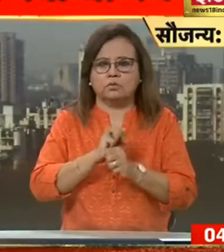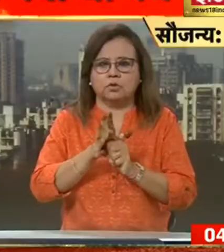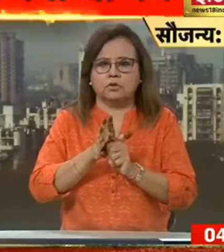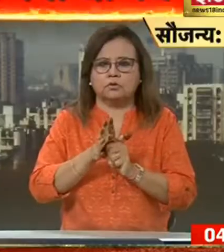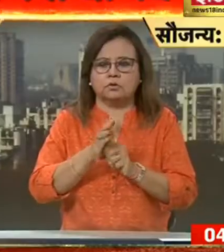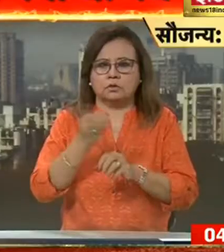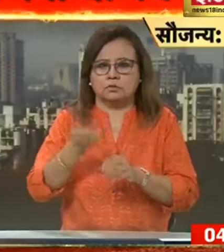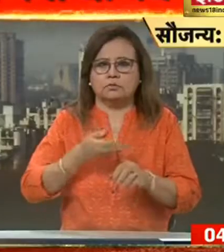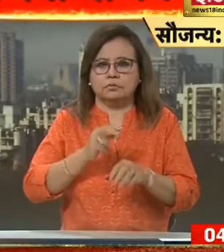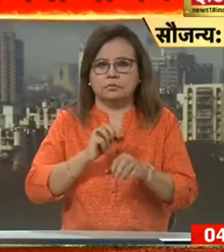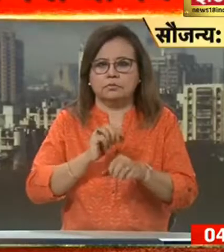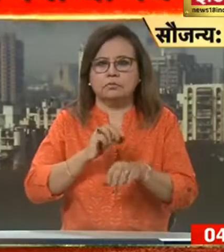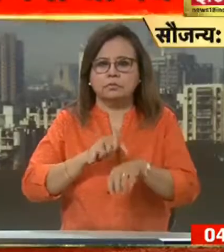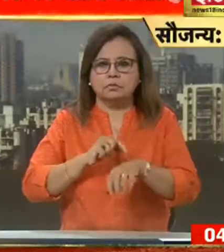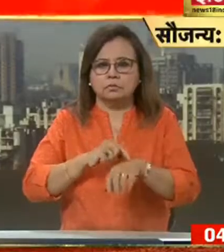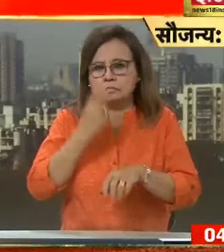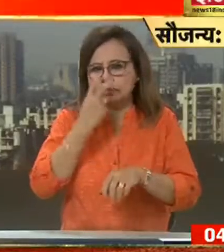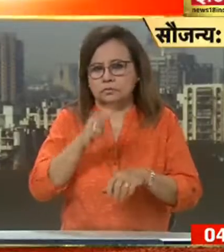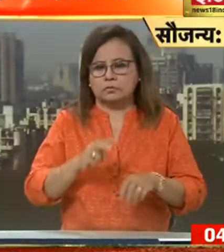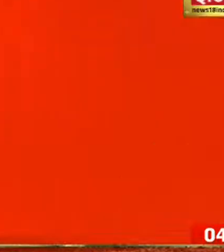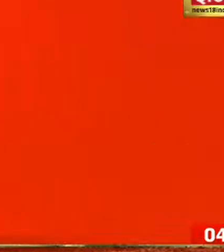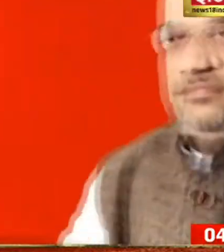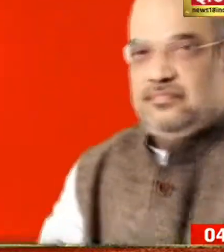लुटते थे कर दो